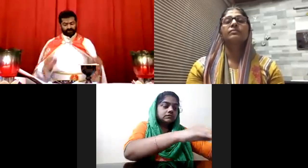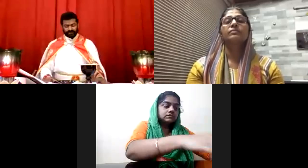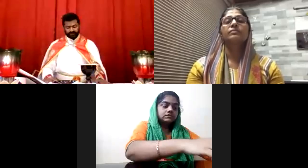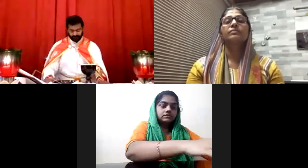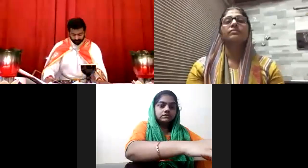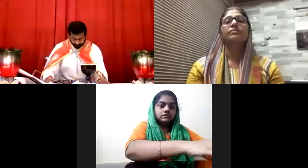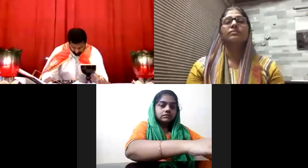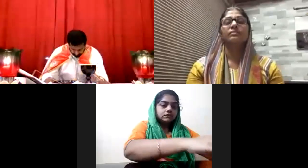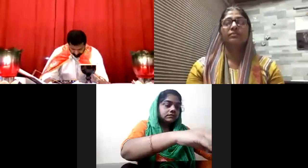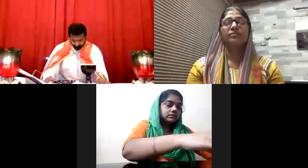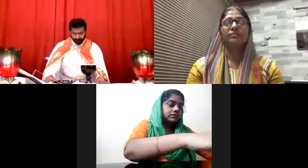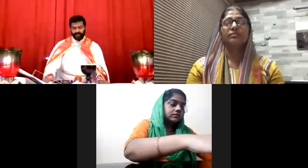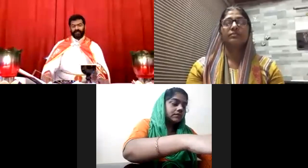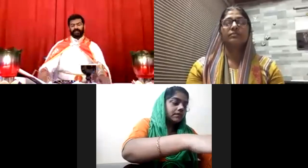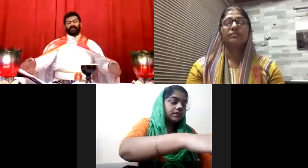ചെയ്യുന്നു.